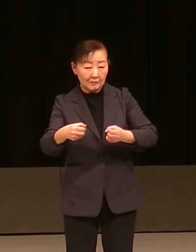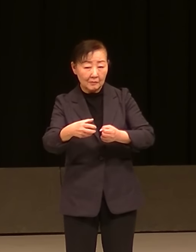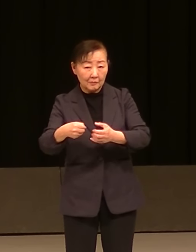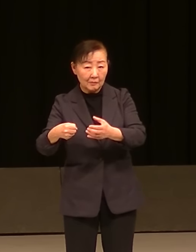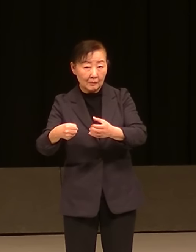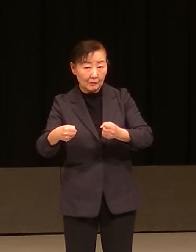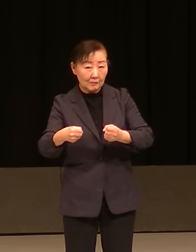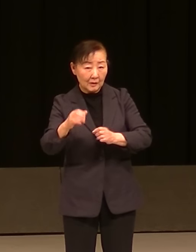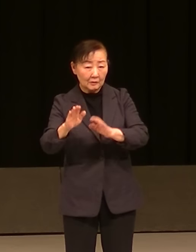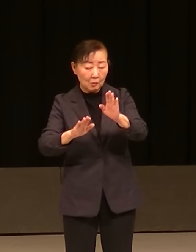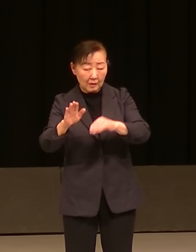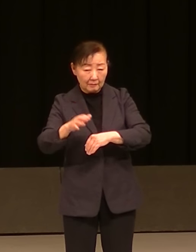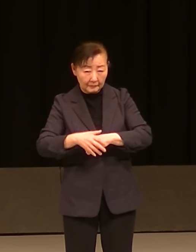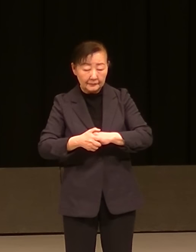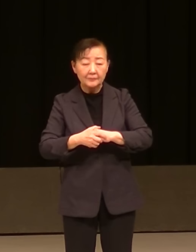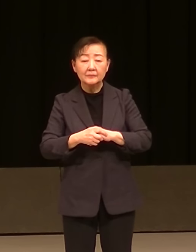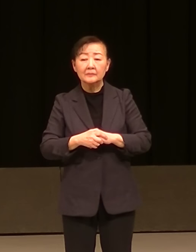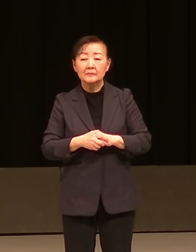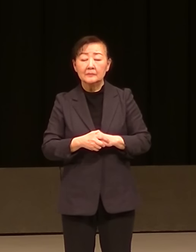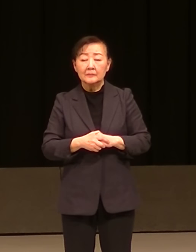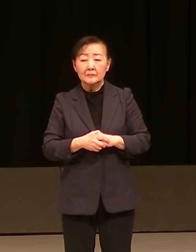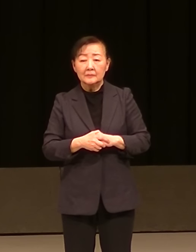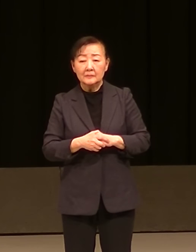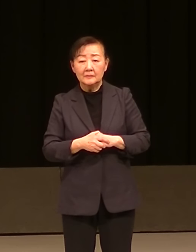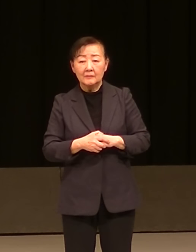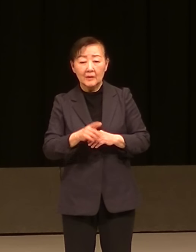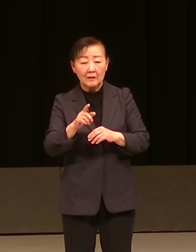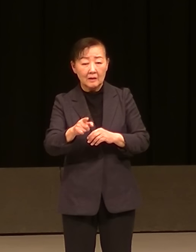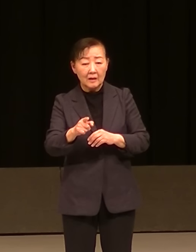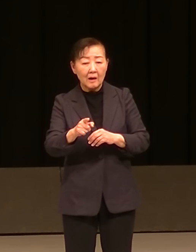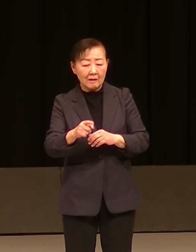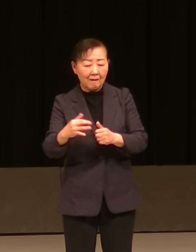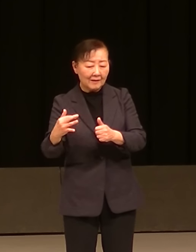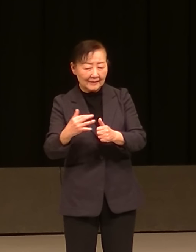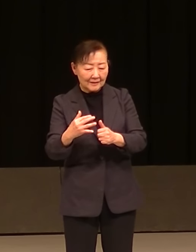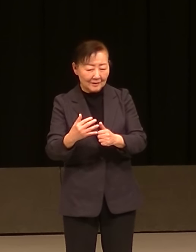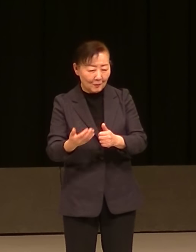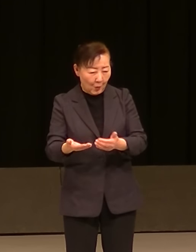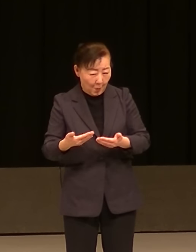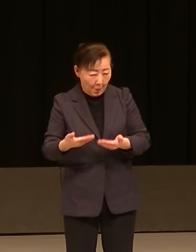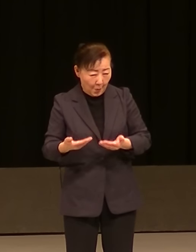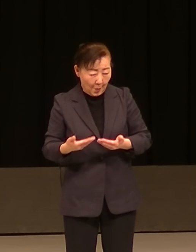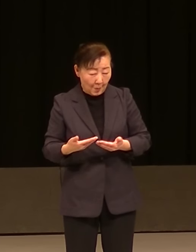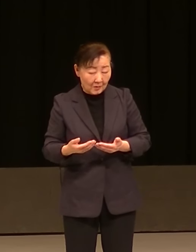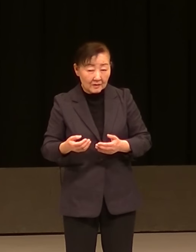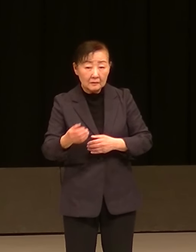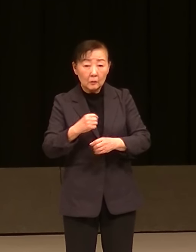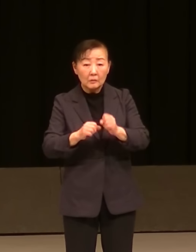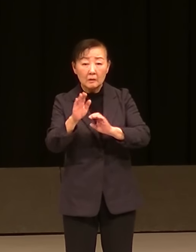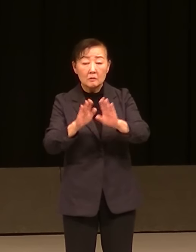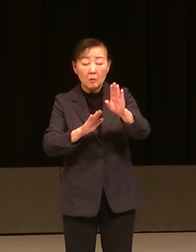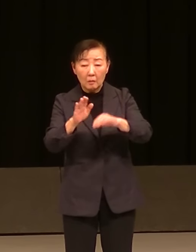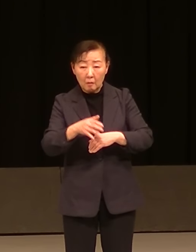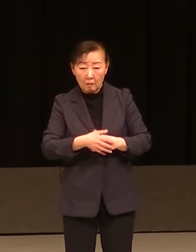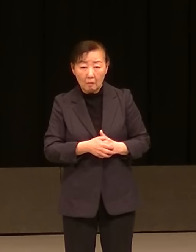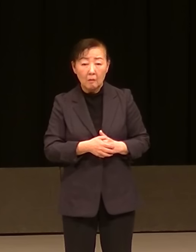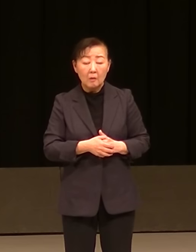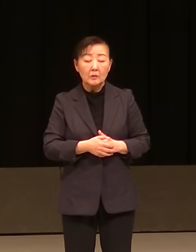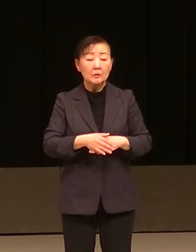もありますよね。この、まあ彼らの人気を集めようとして一生懸命動いたりしている、そういう状況をうま